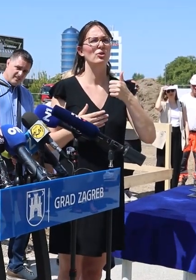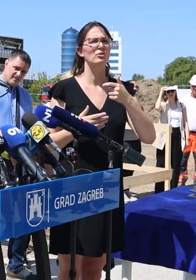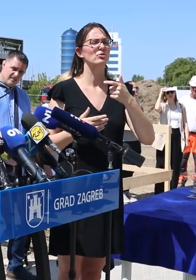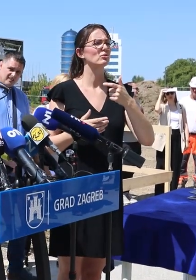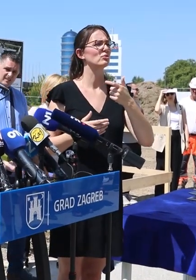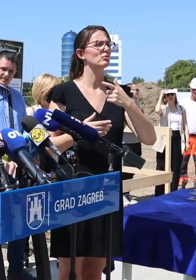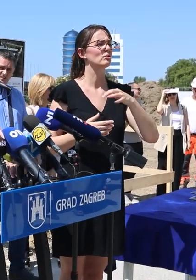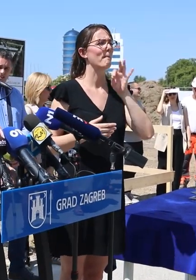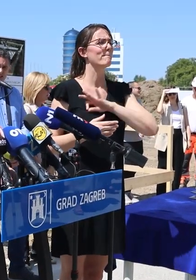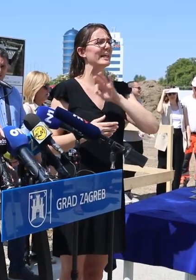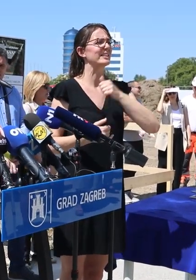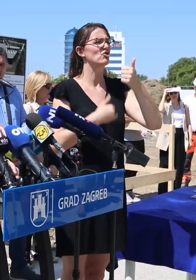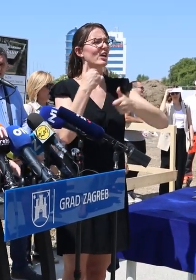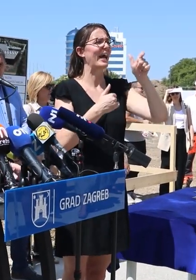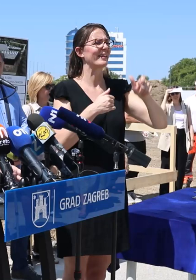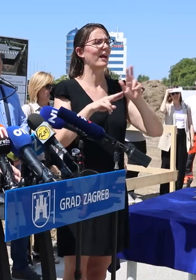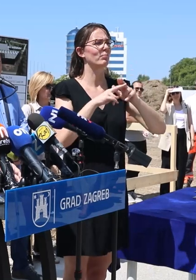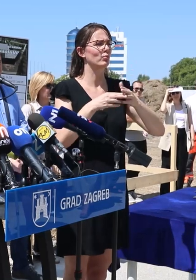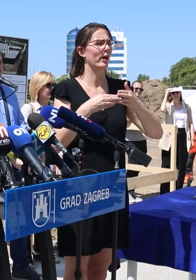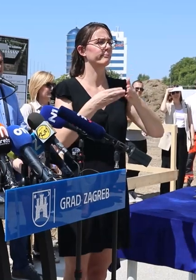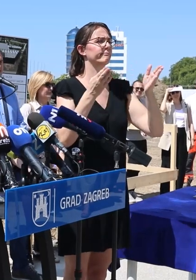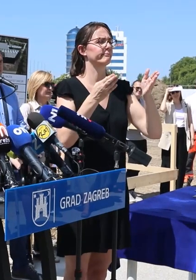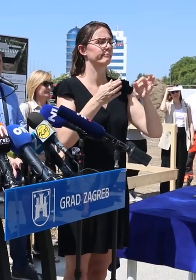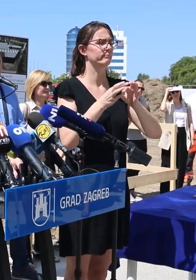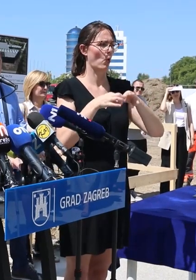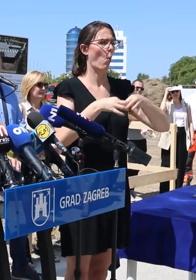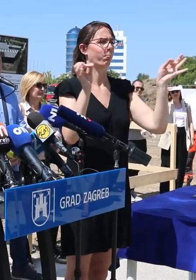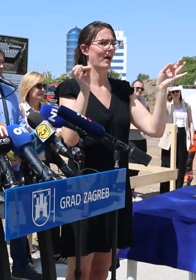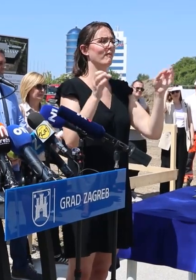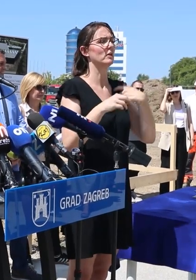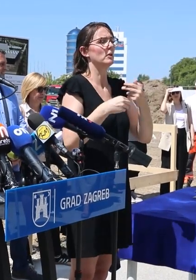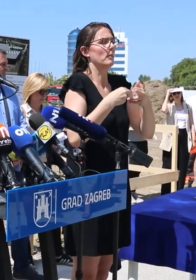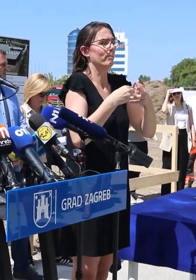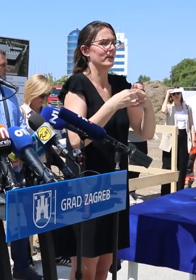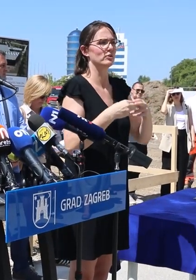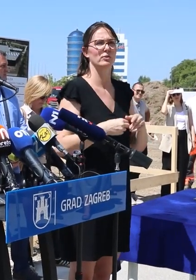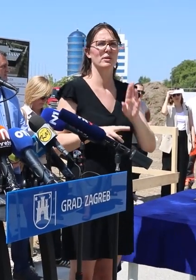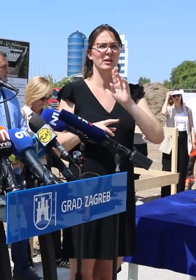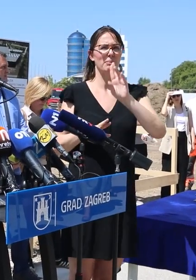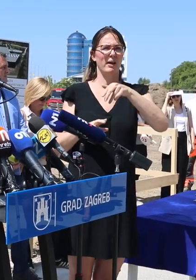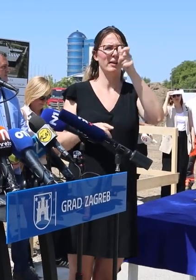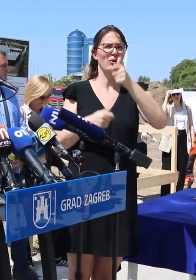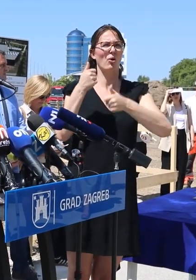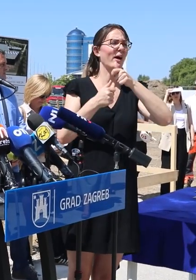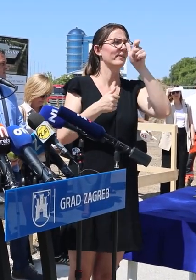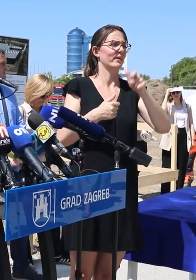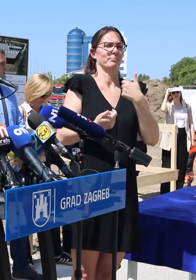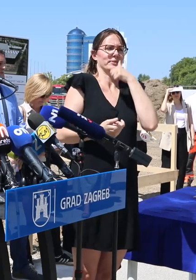kandidatom? Uskoro, ali donijet ćemo odluku o tome na vrijeme. Imate li nekog kandidata na vidiku?